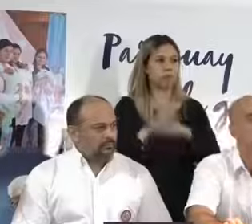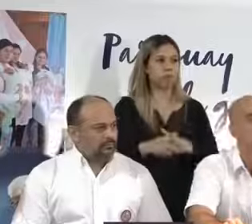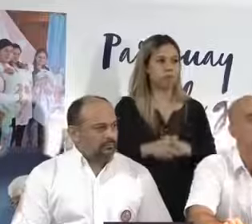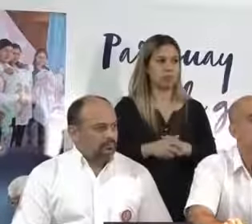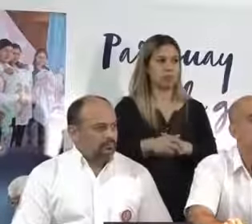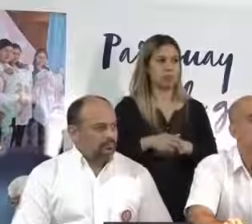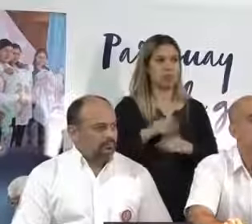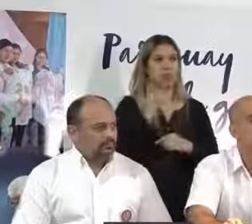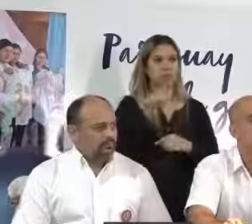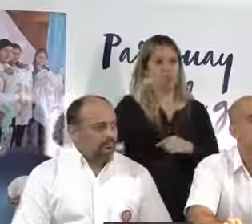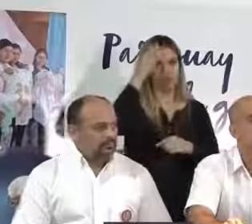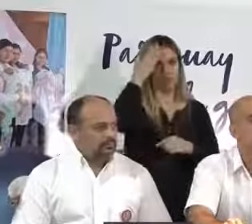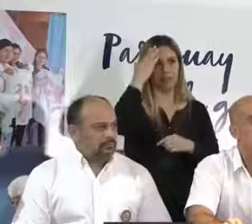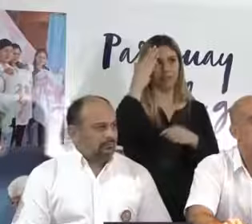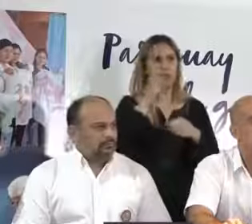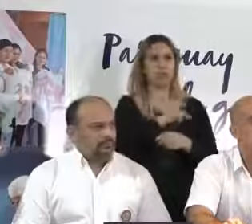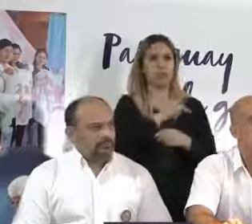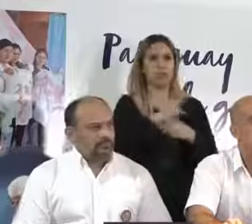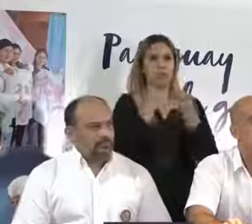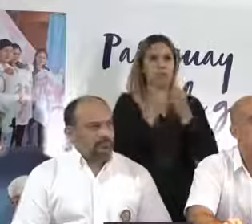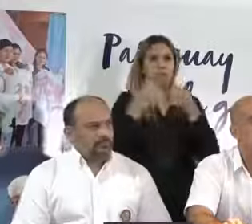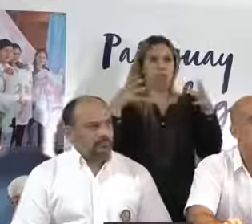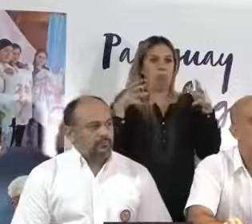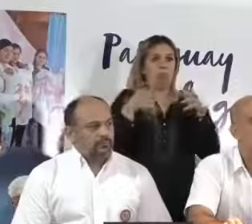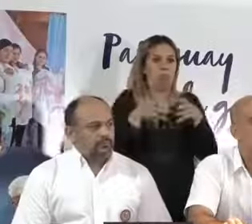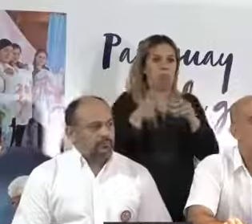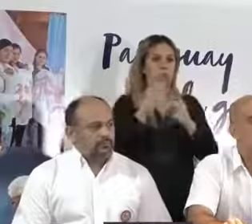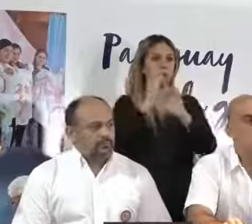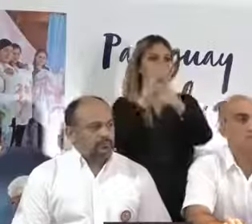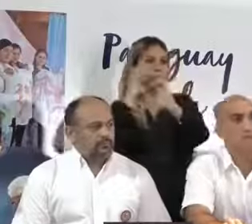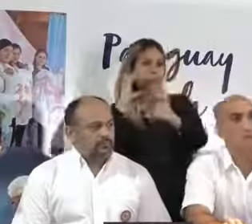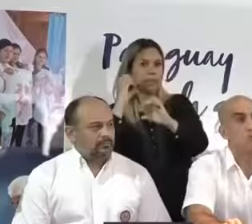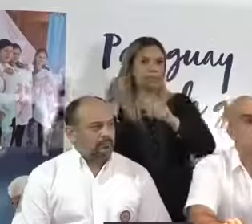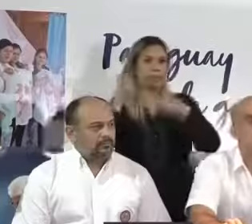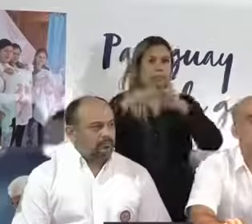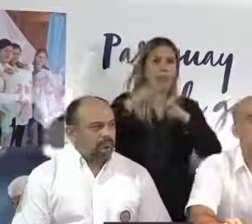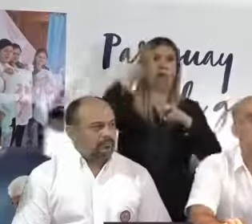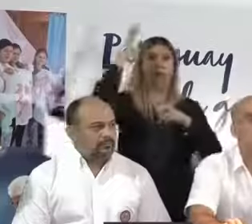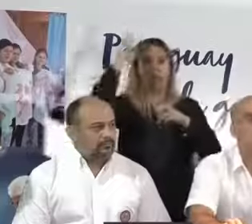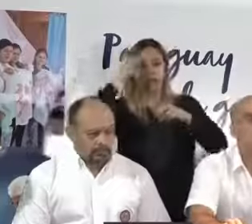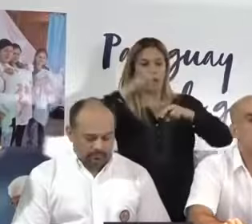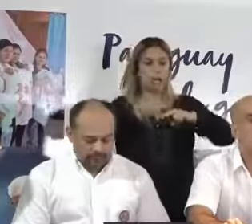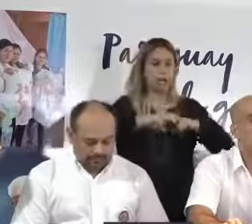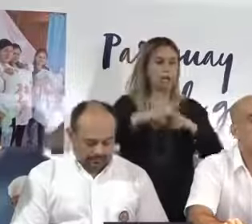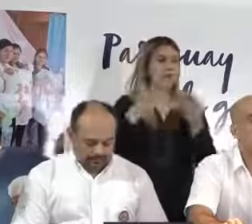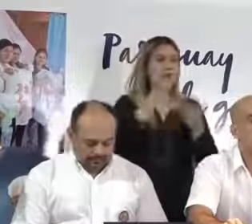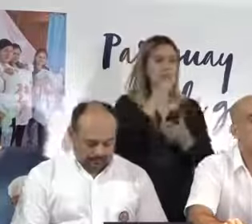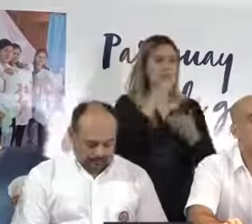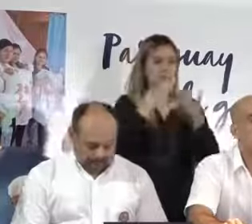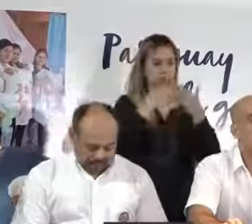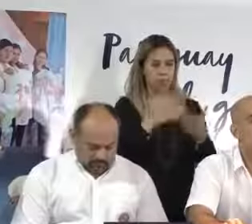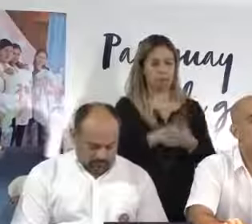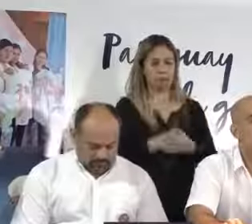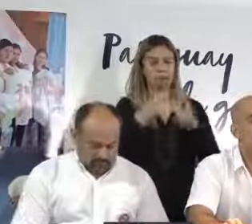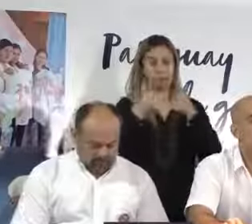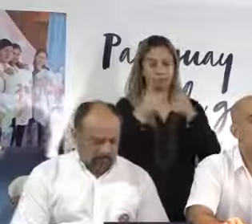la aglomeración de personas, el tema en el bus? O sea, ¿qué vamos a hacer? Bueno, el enfoque está